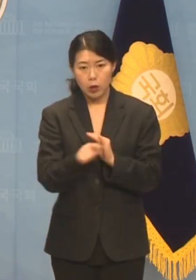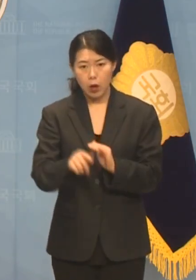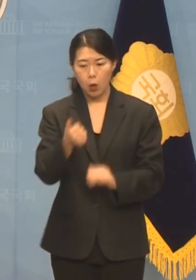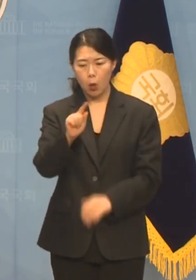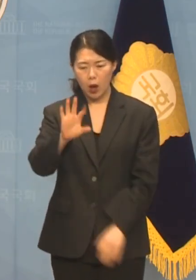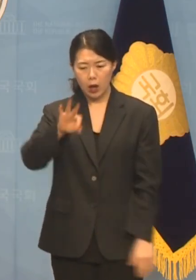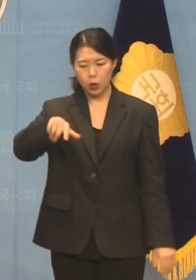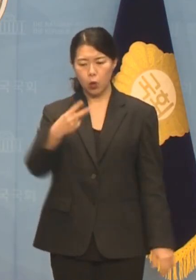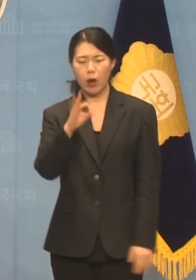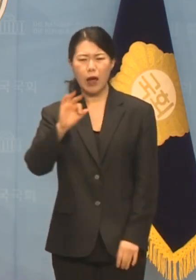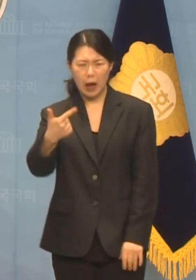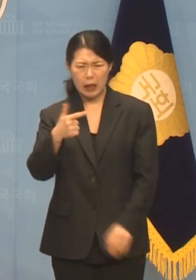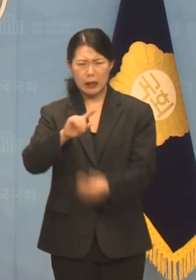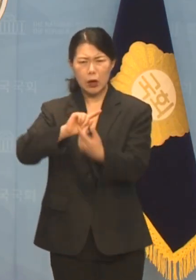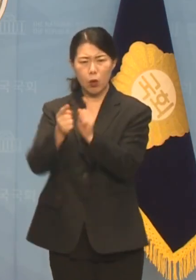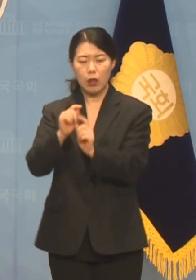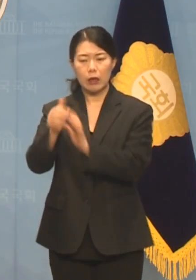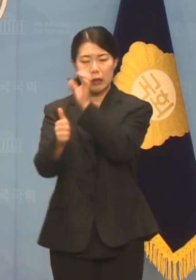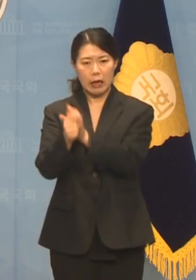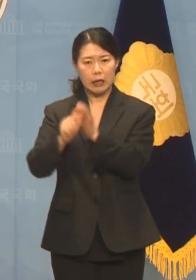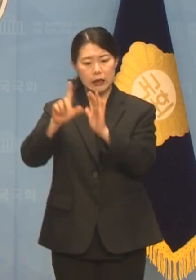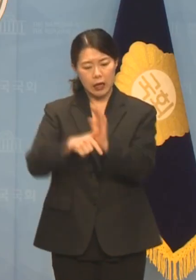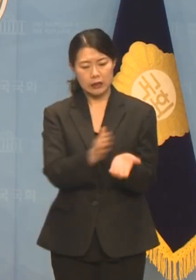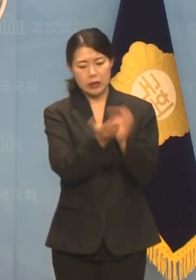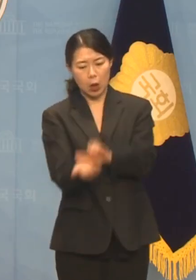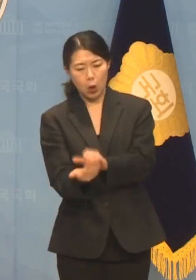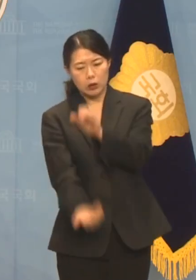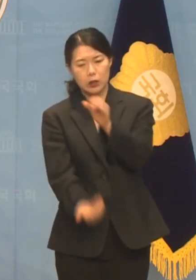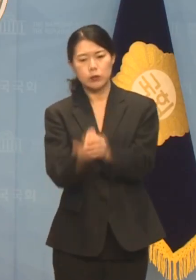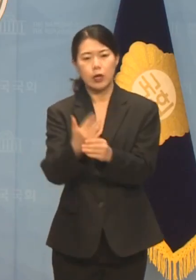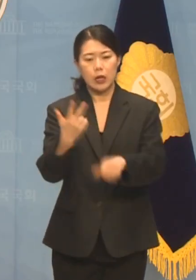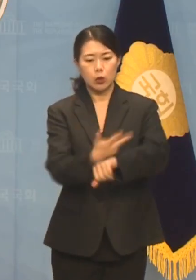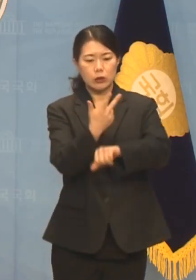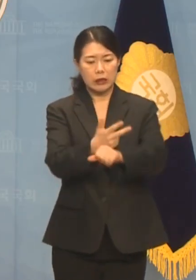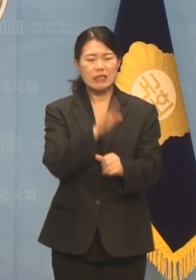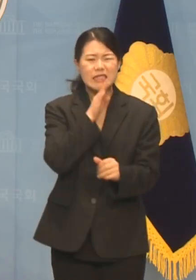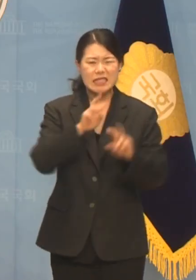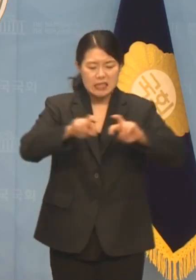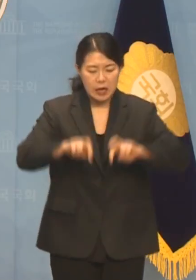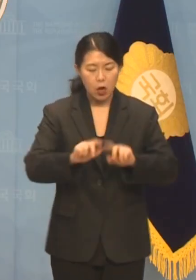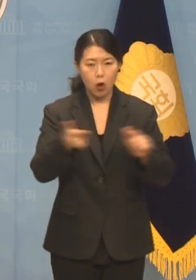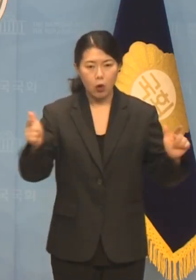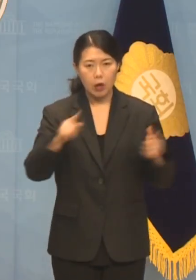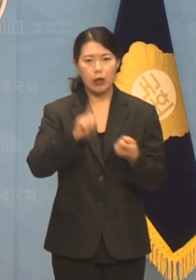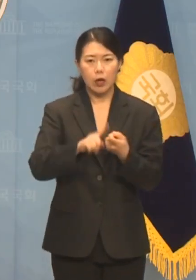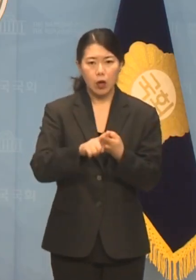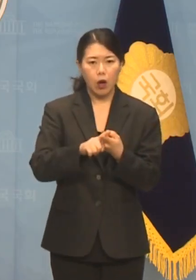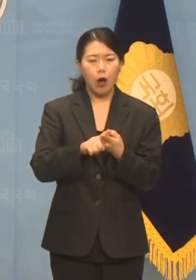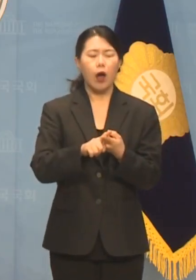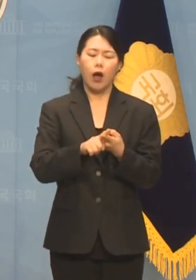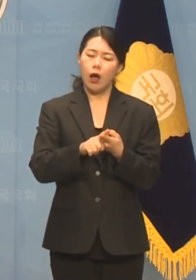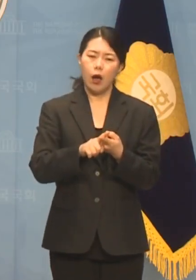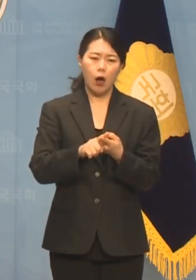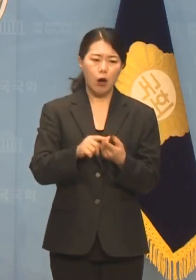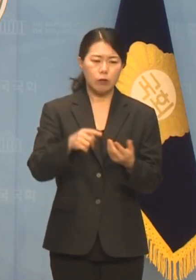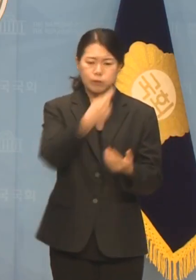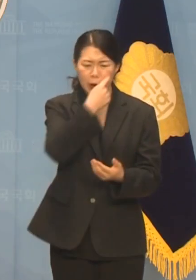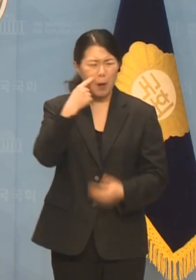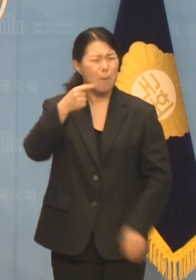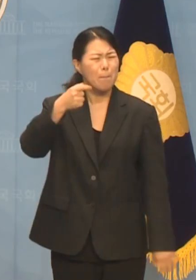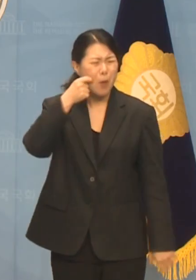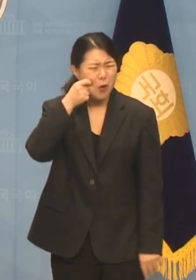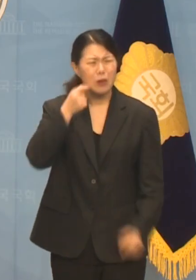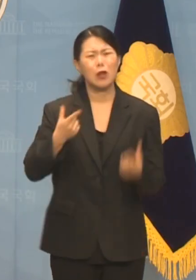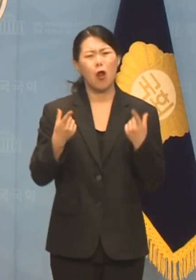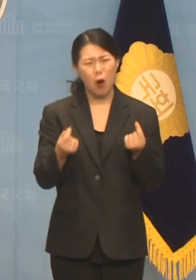황교안 권한대행 때에 세월호 참사 직후 7시간의 진실과 같은 길을 걷지 않도록 하기 위한